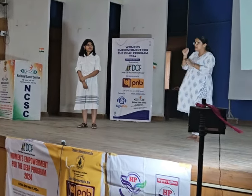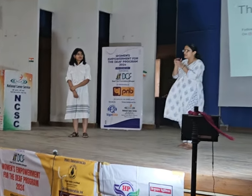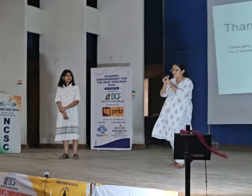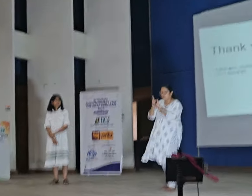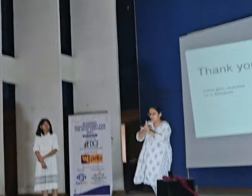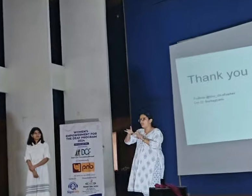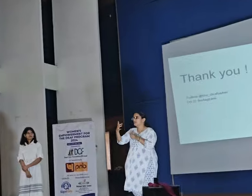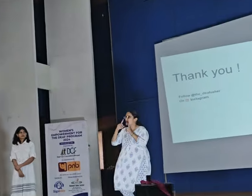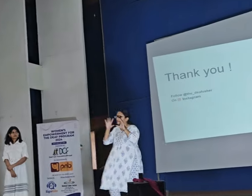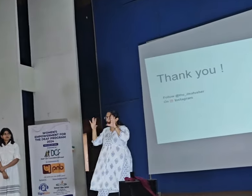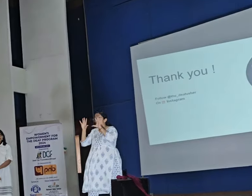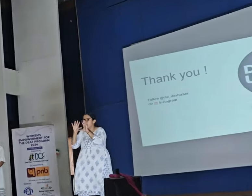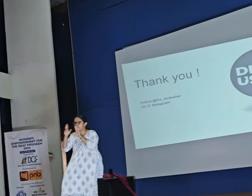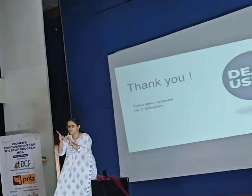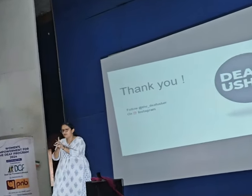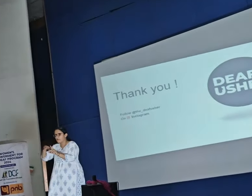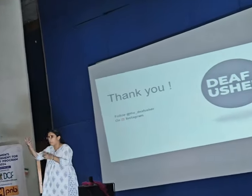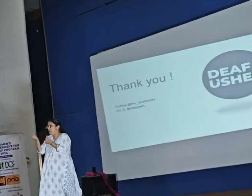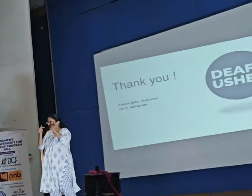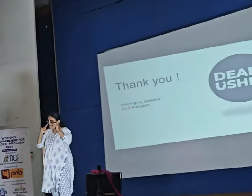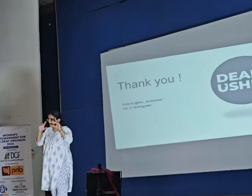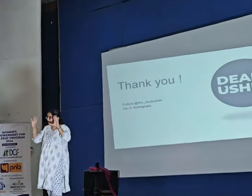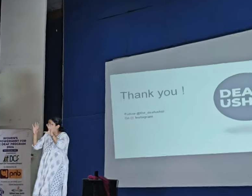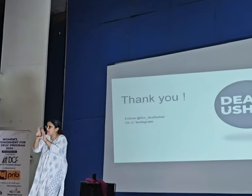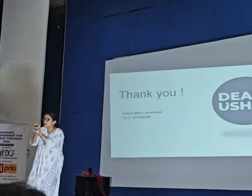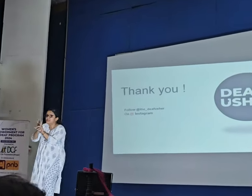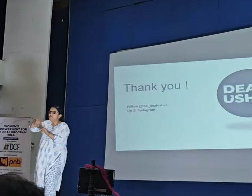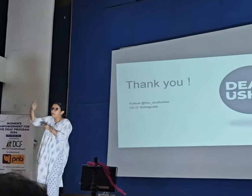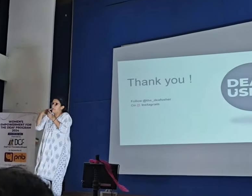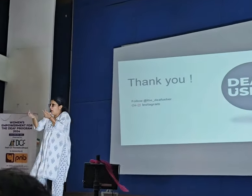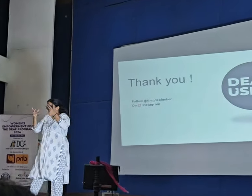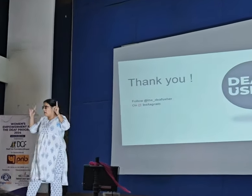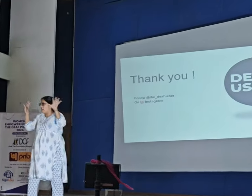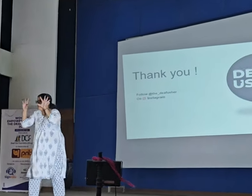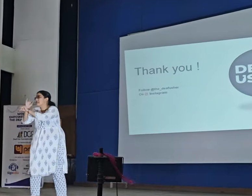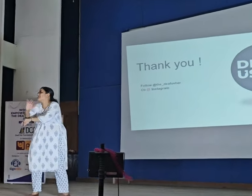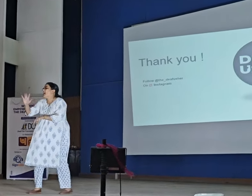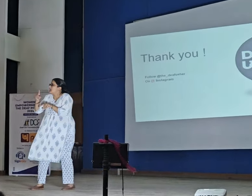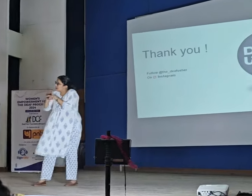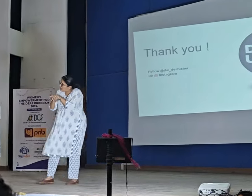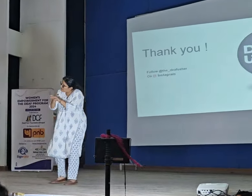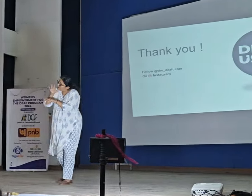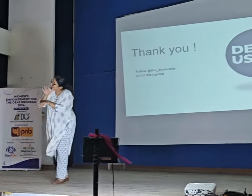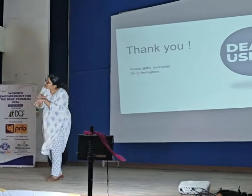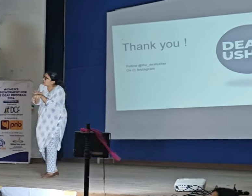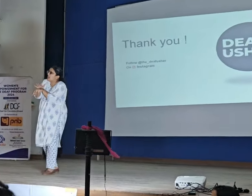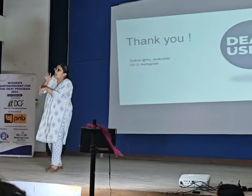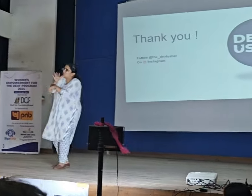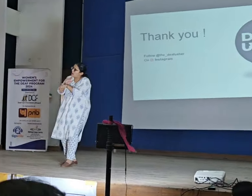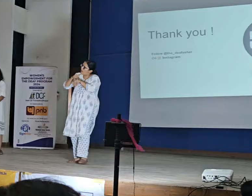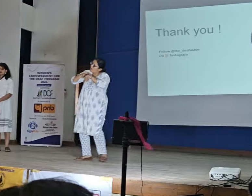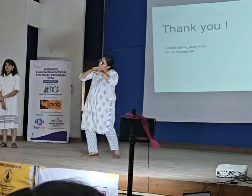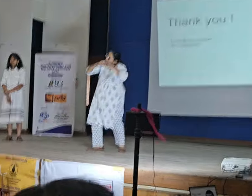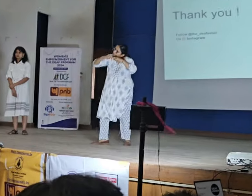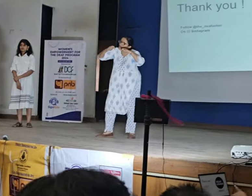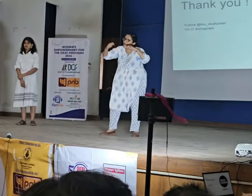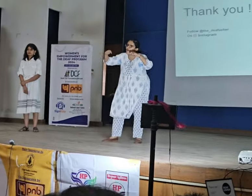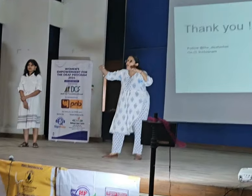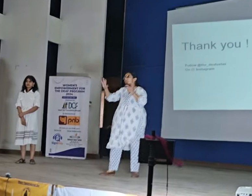है, तो ज्यादा मैं उसको कैच नहीं कर पाती थी। जिस तरह मुझे साइड में ब्लैंड दिख रहा है या फिर कोई साइड में पर्सन ने